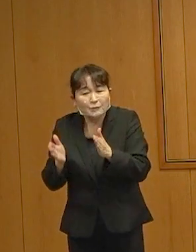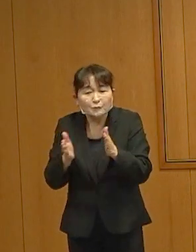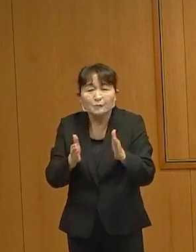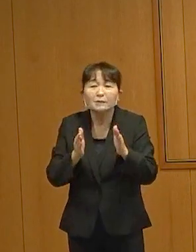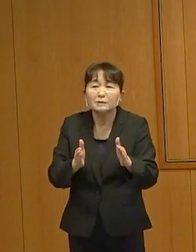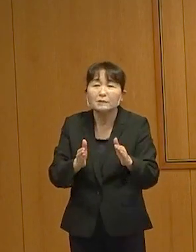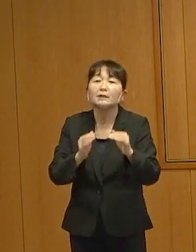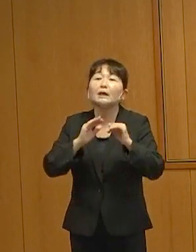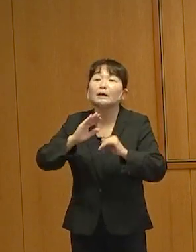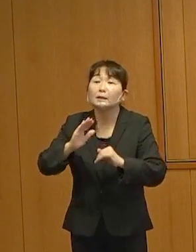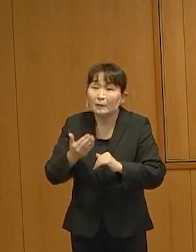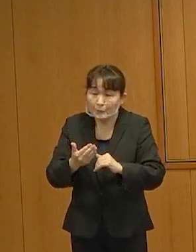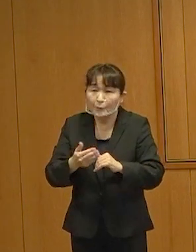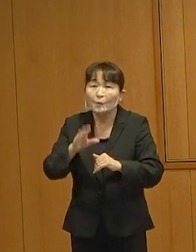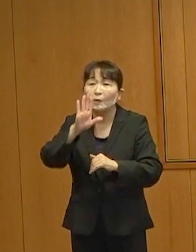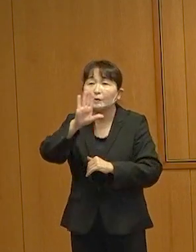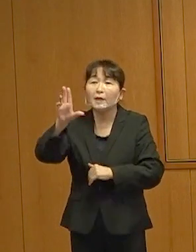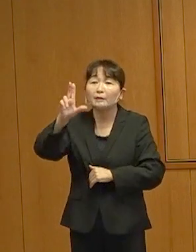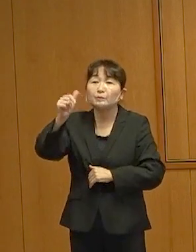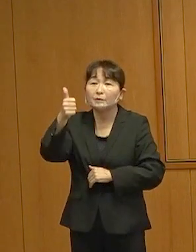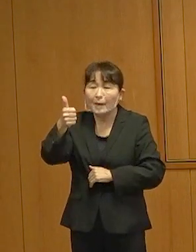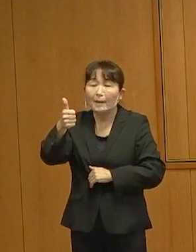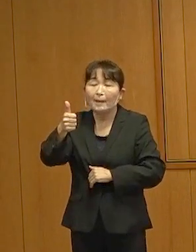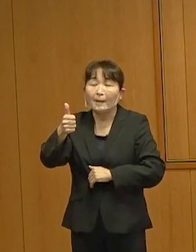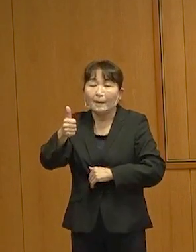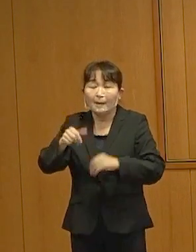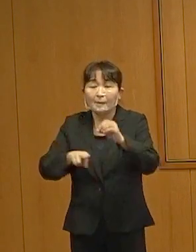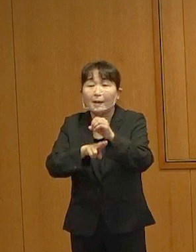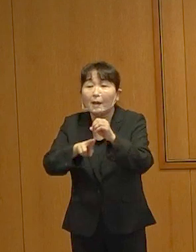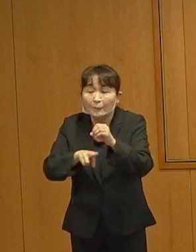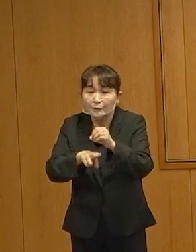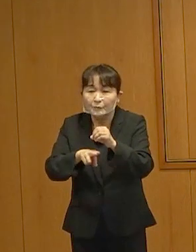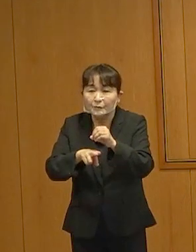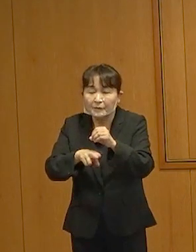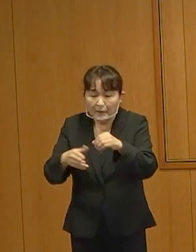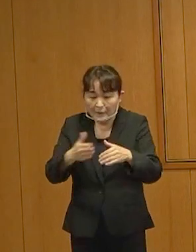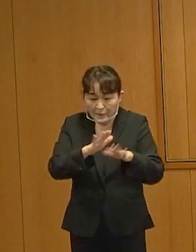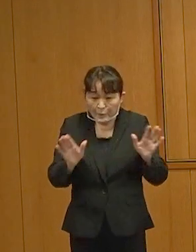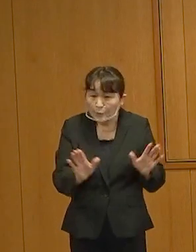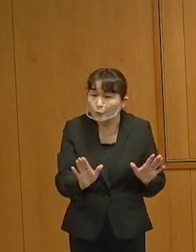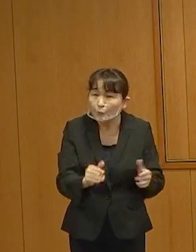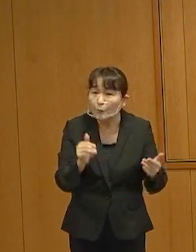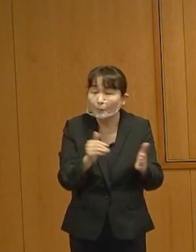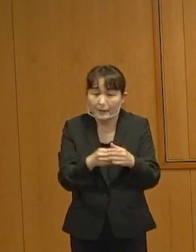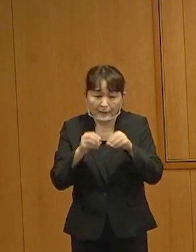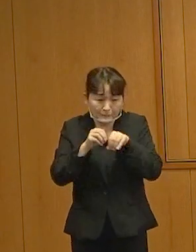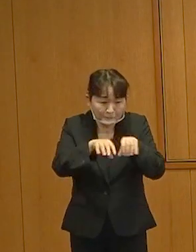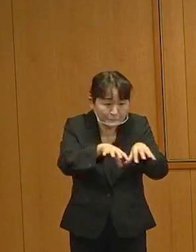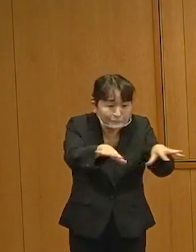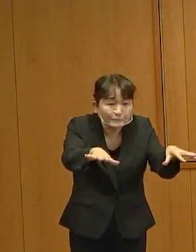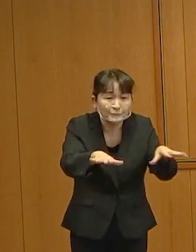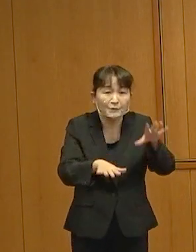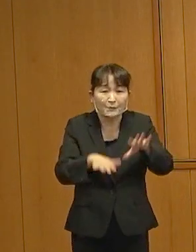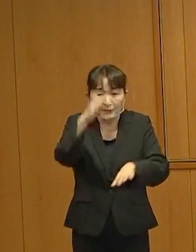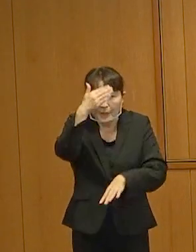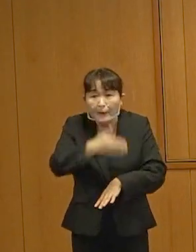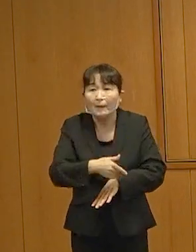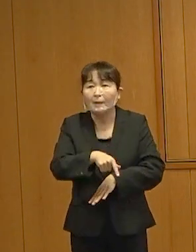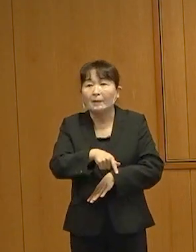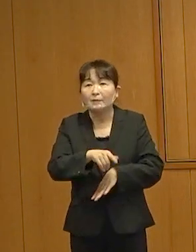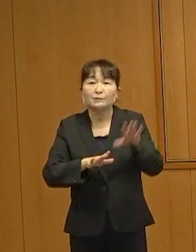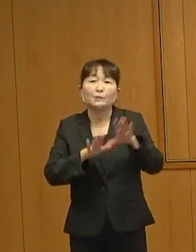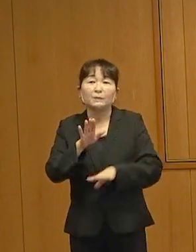た若干若年まで幼児まで感染したという部分と、家族間